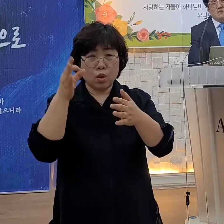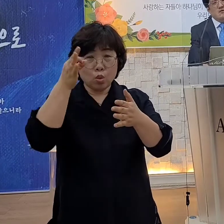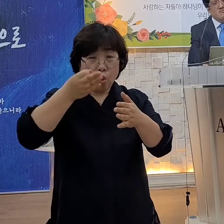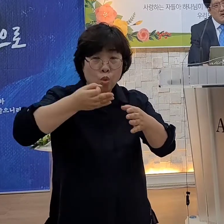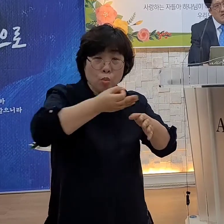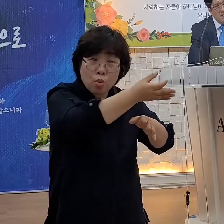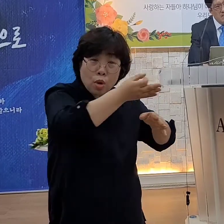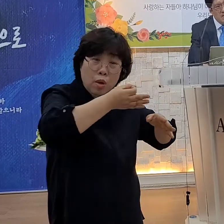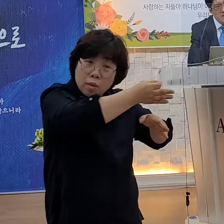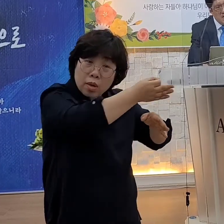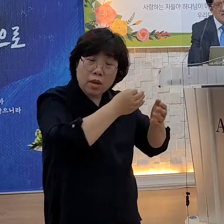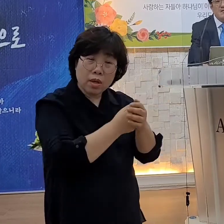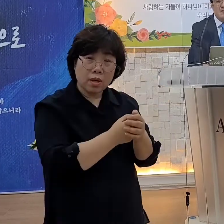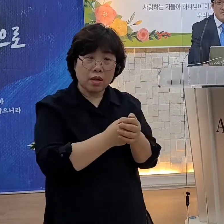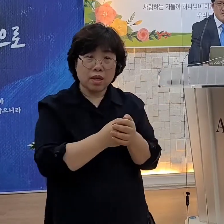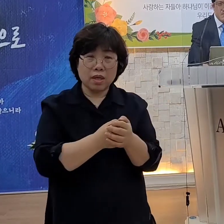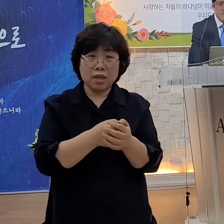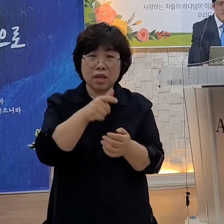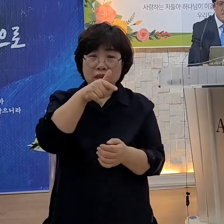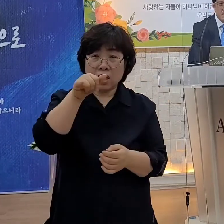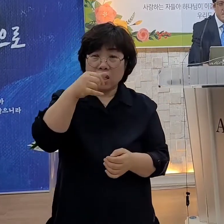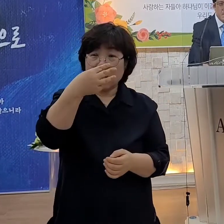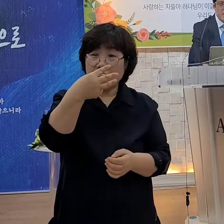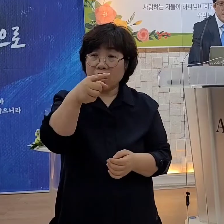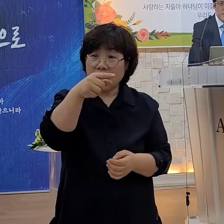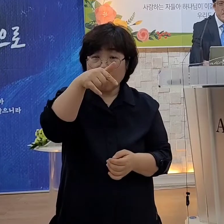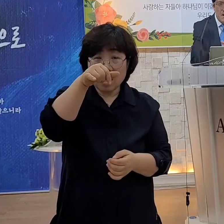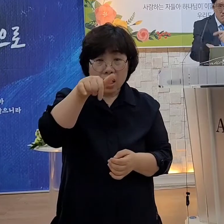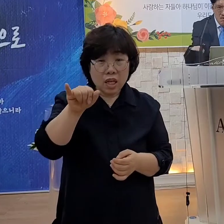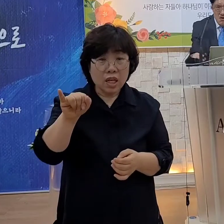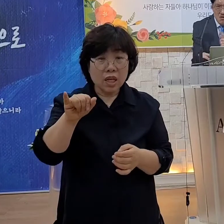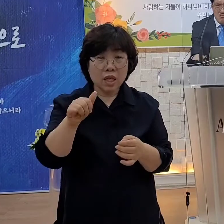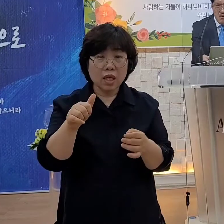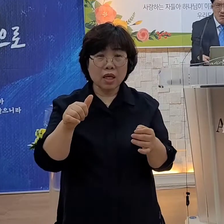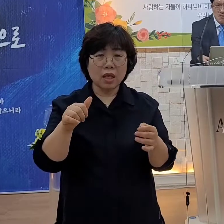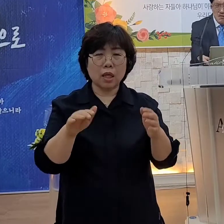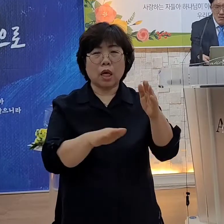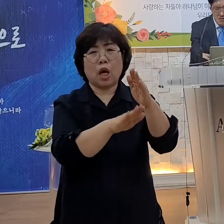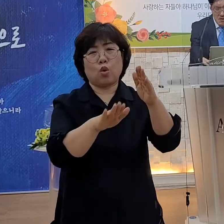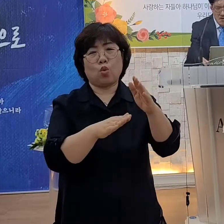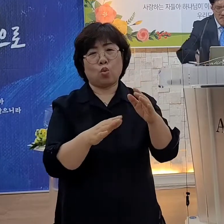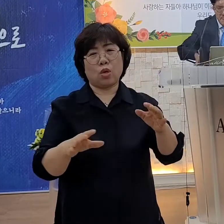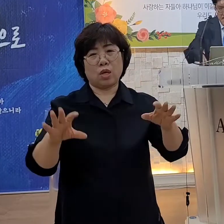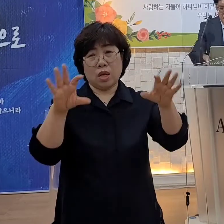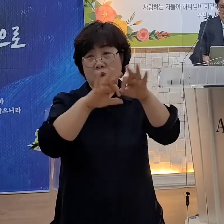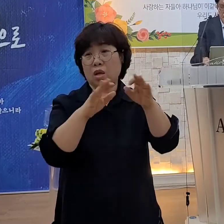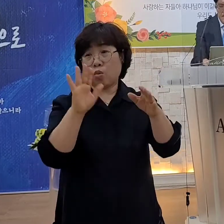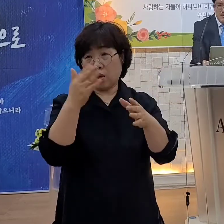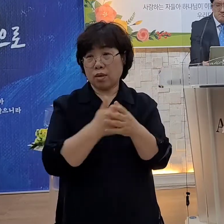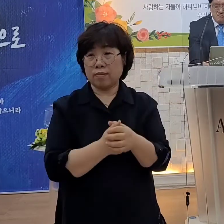책임져요. 이게 뭐라 그래요? 기러기 아빠라 그러잖아요. 이 가족의 이야기입니다. 그런데